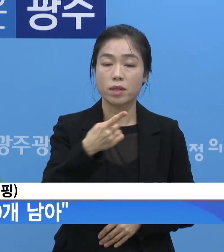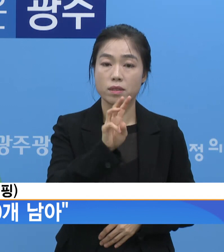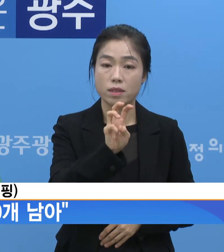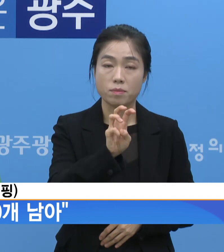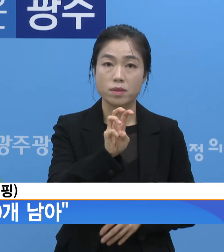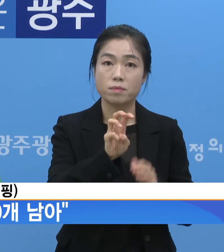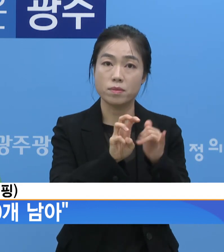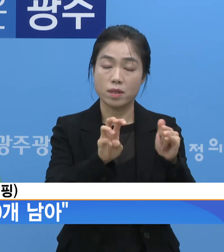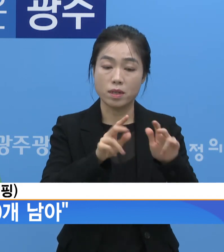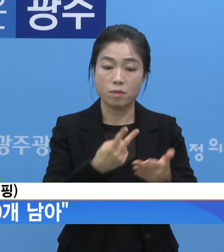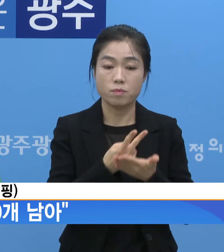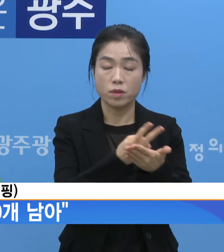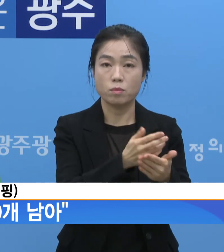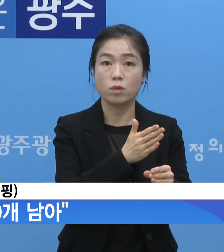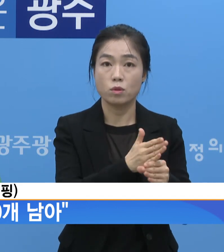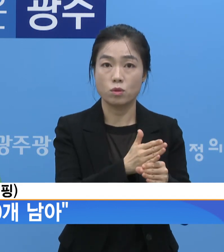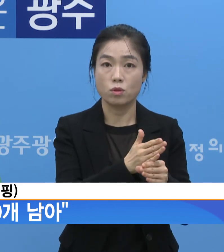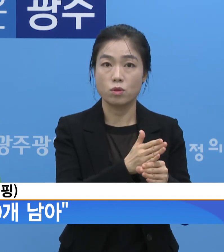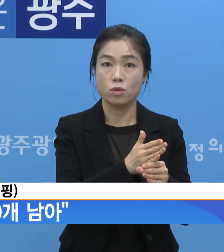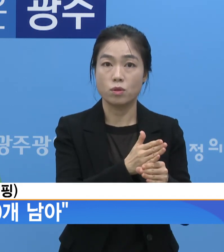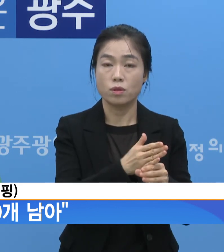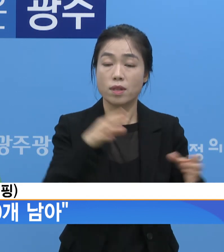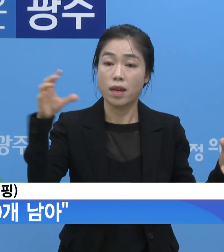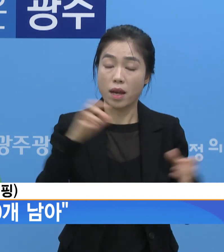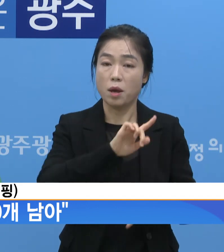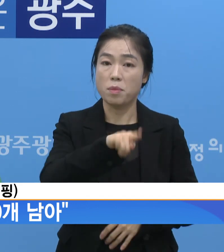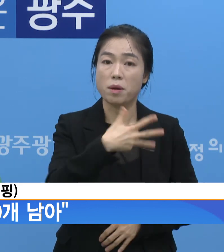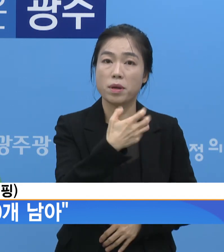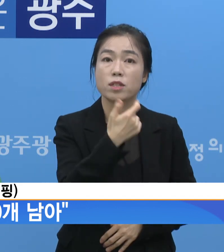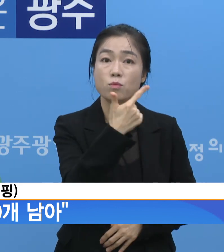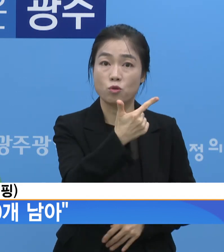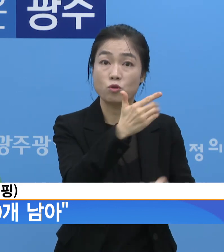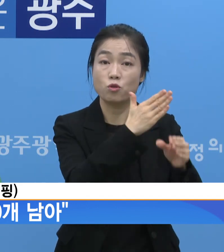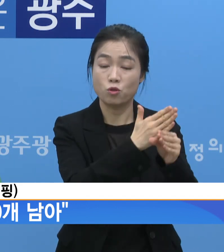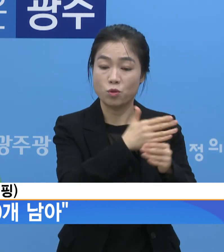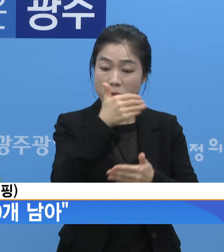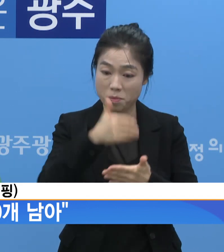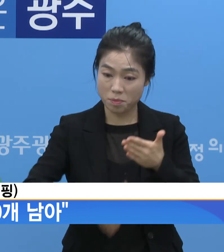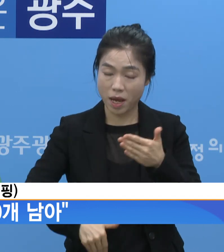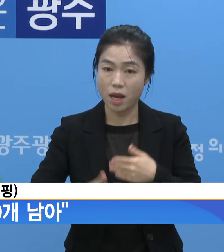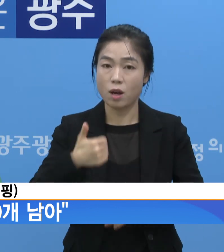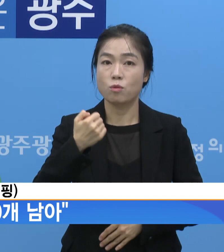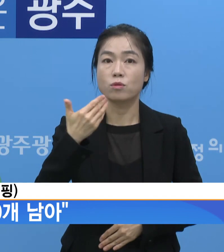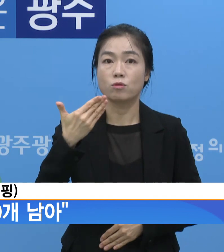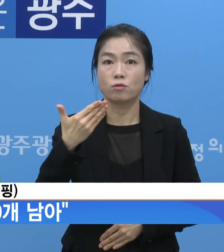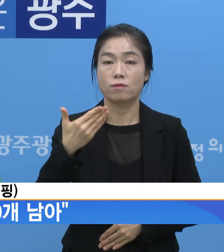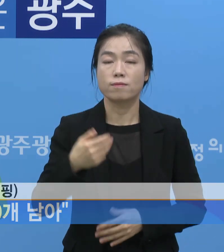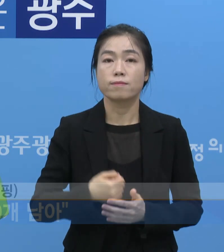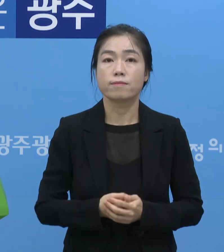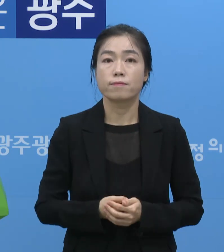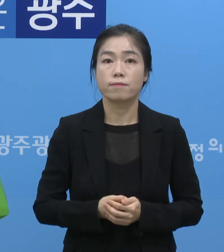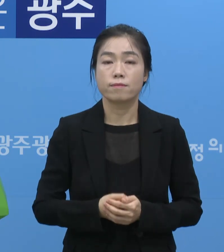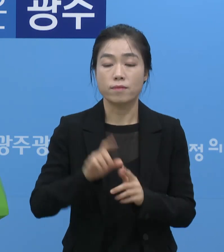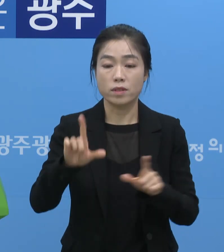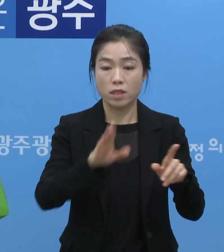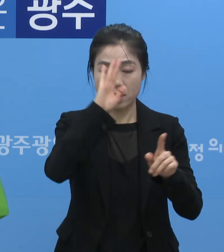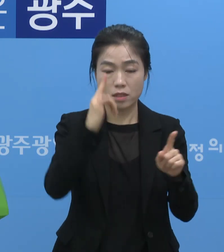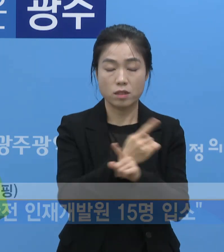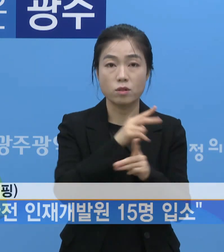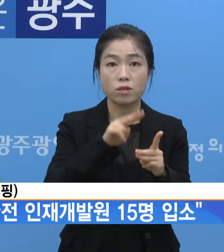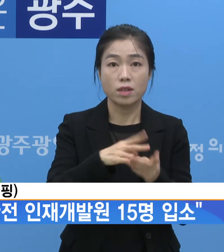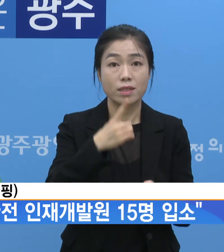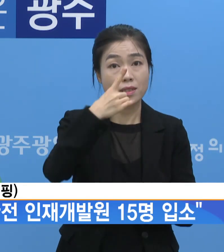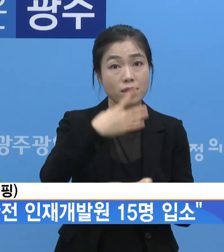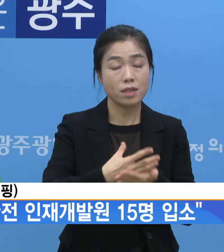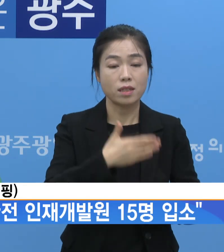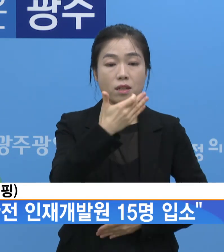130명 현재 입원하고 있어서 총 186병상 중 잔여병상 59병상입니다. 생활치료센터는